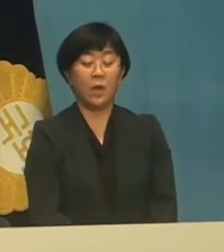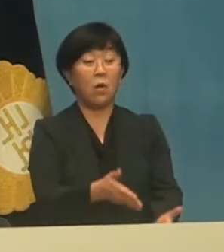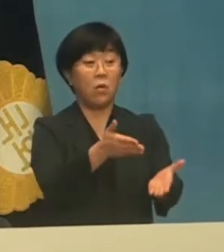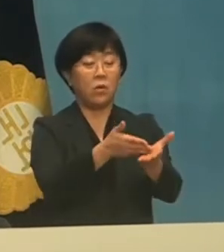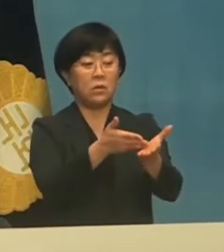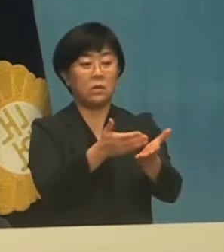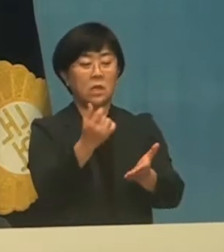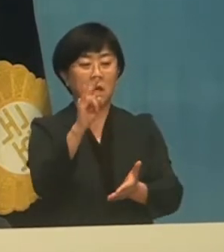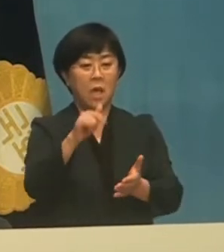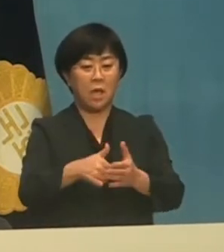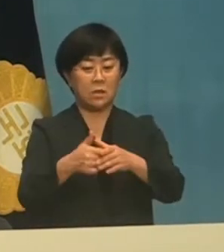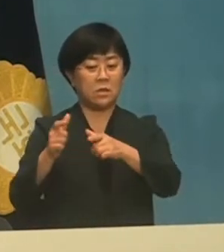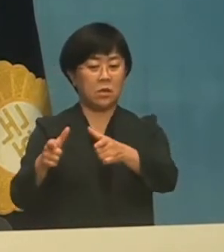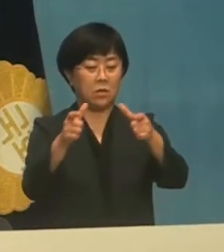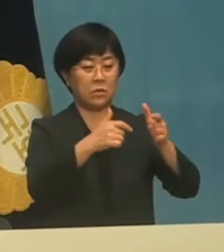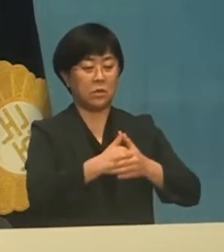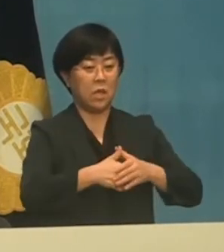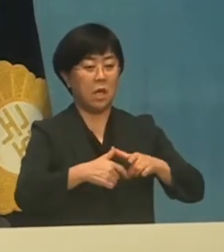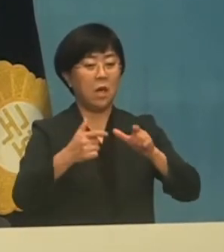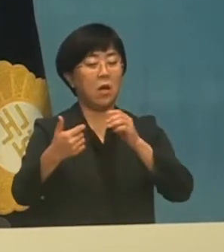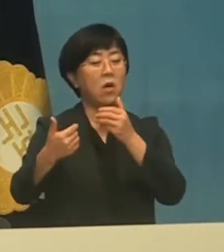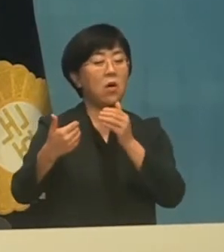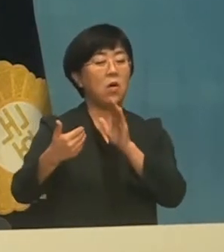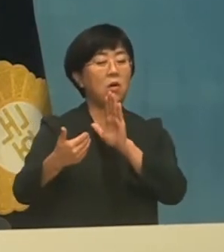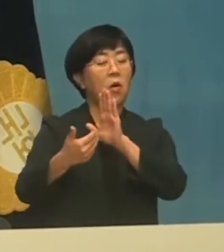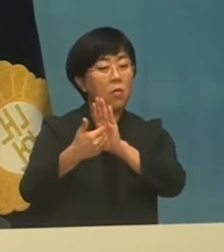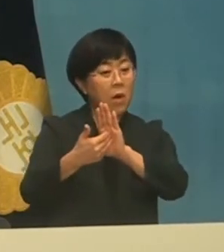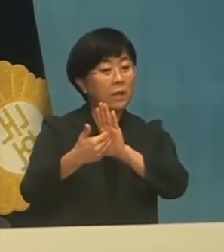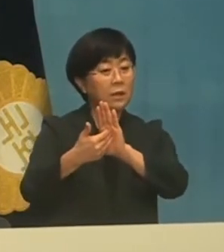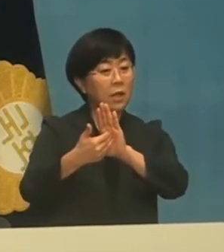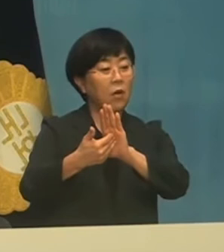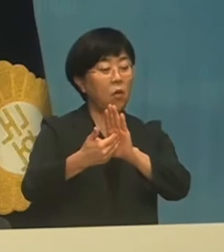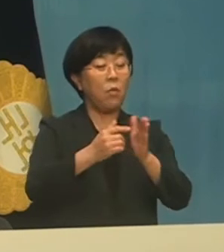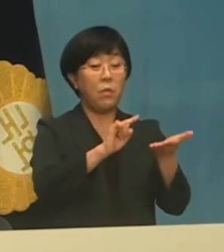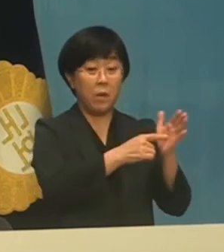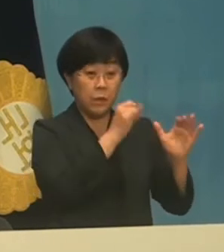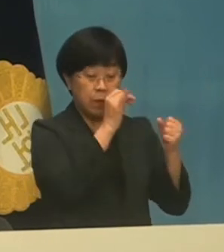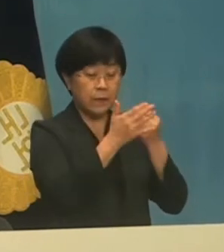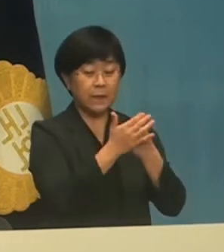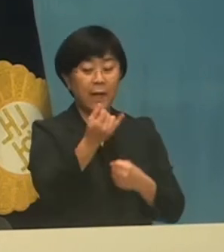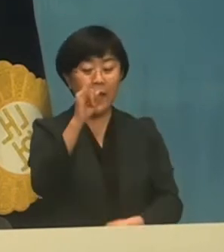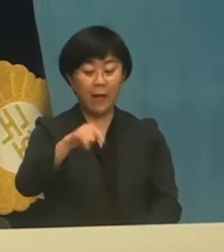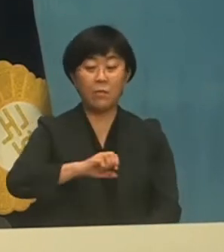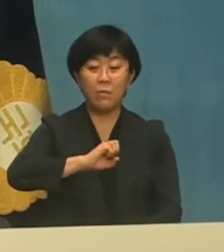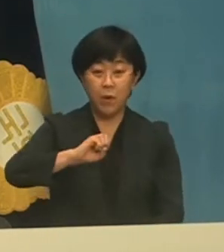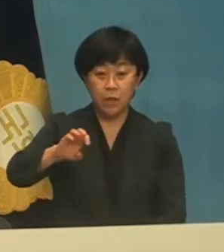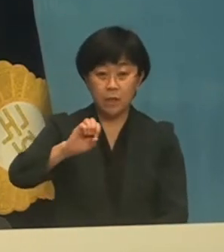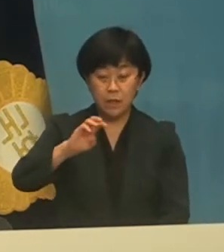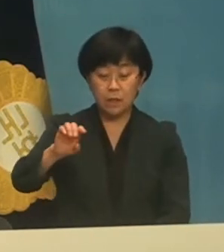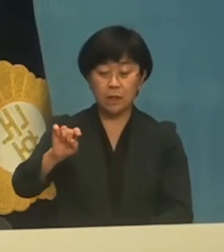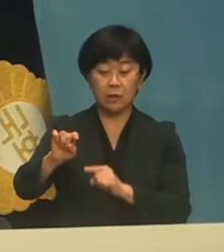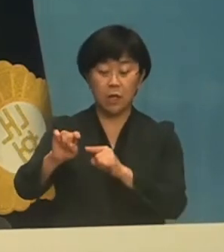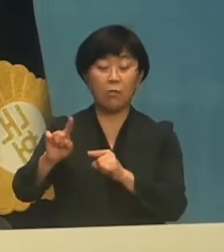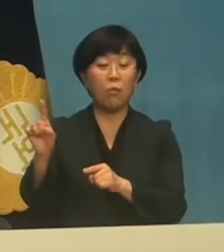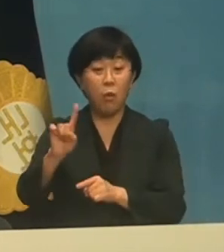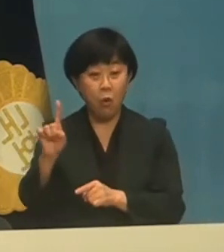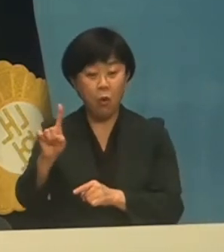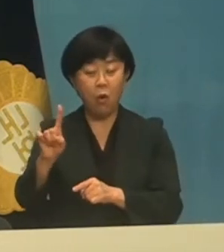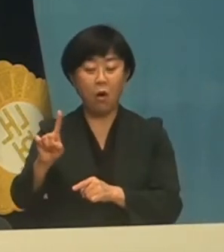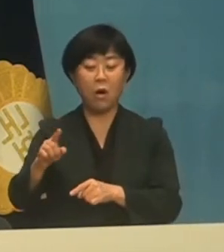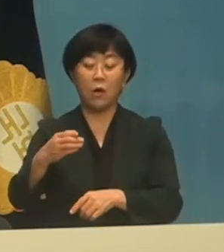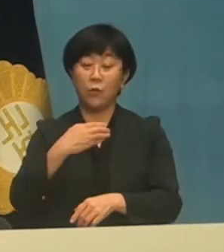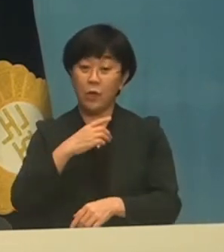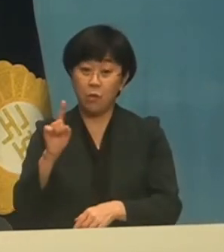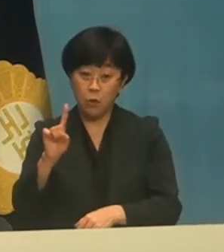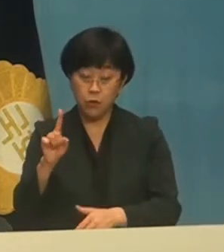언론들은 핵폐기장을 지역 주민들이 거부한다는 보도만 했을 뿐 핵폐기물이 무엇인지 얼마나 위험한지